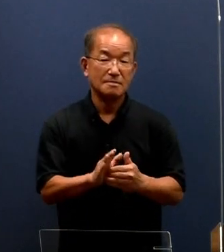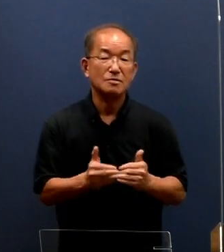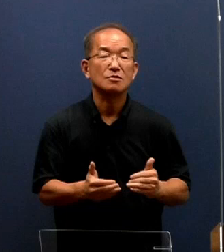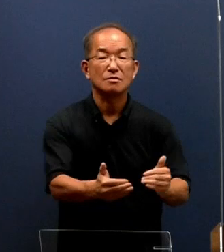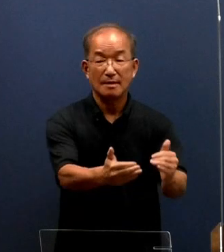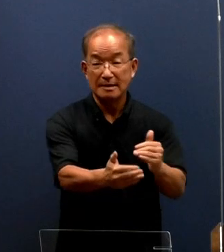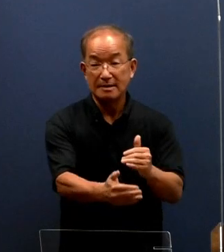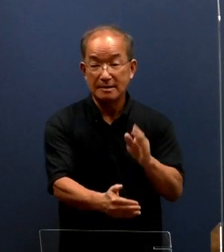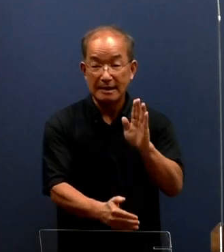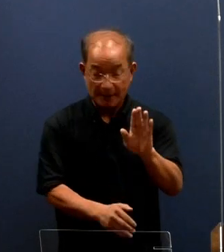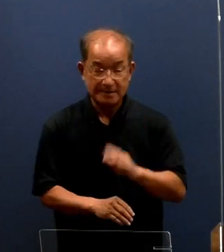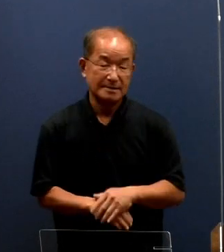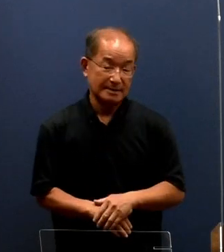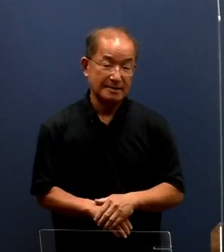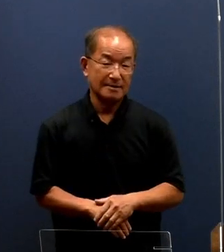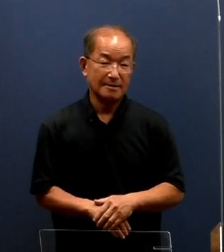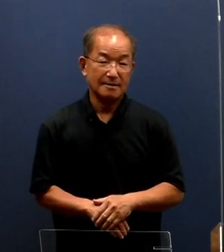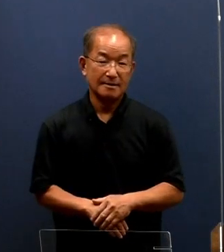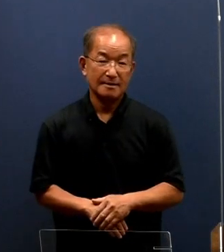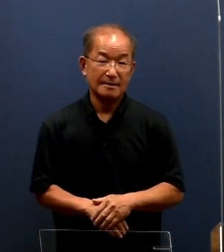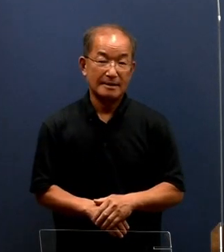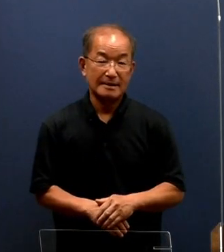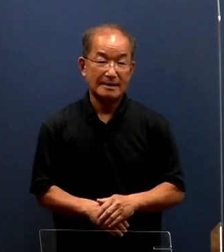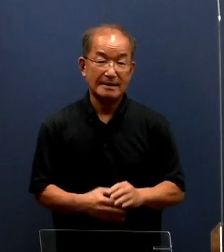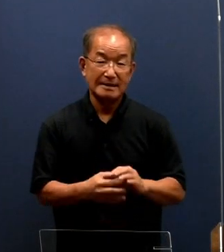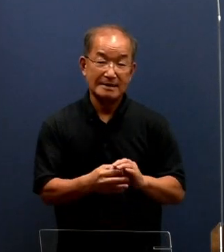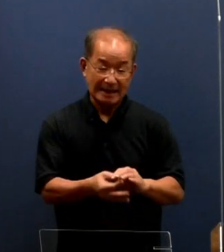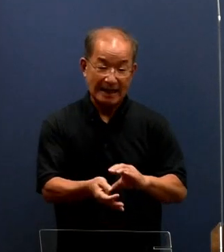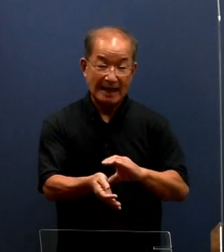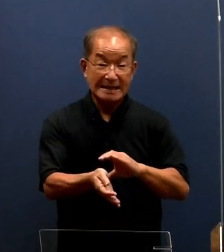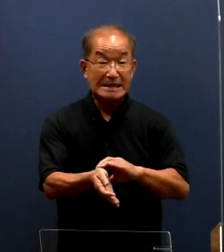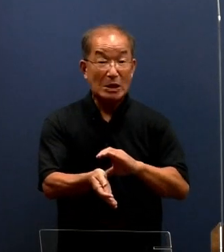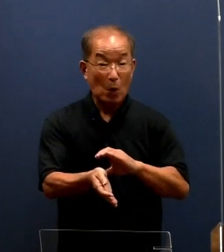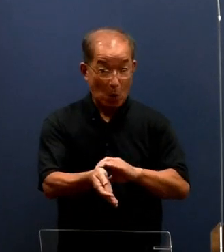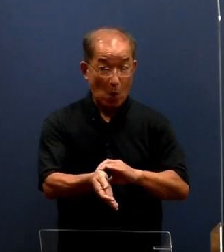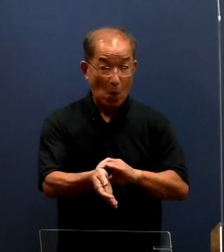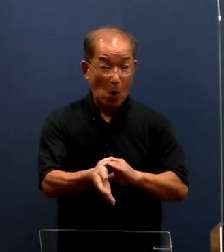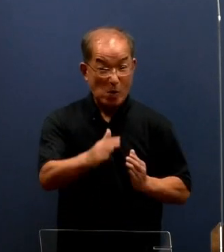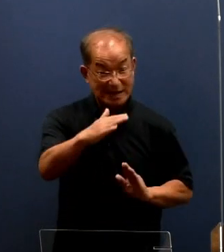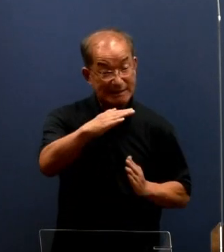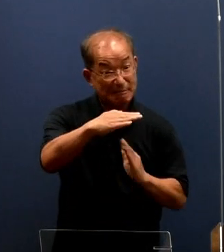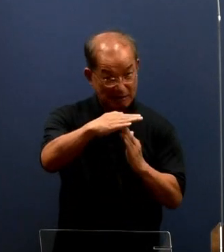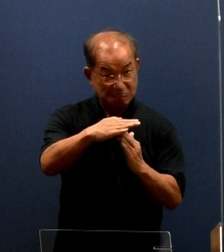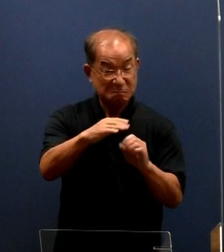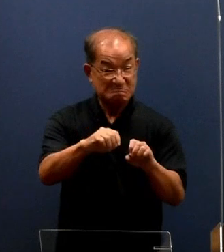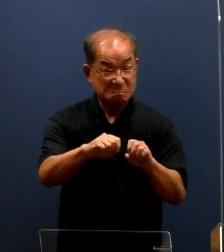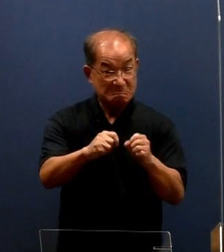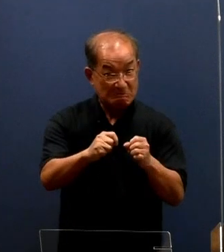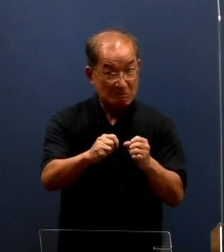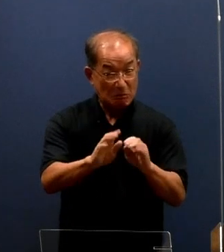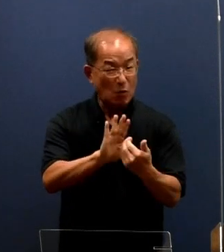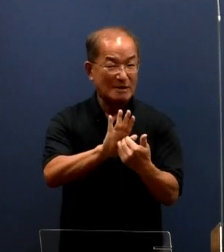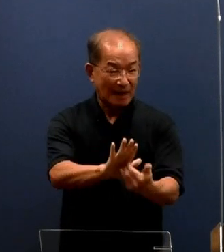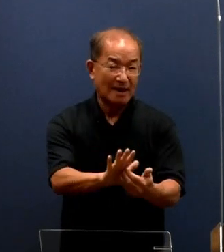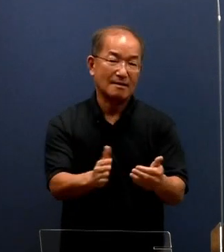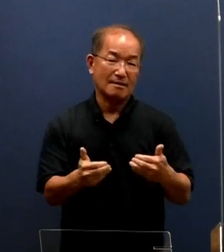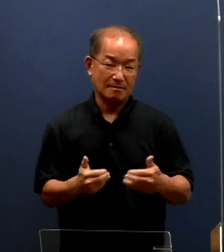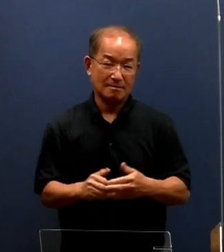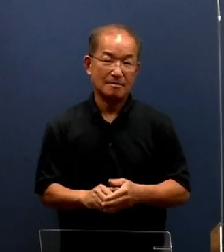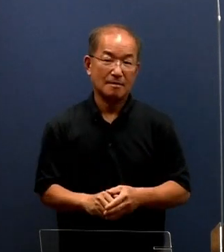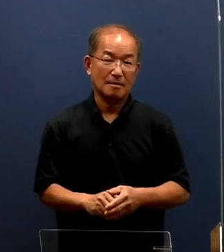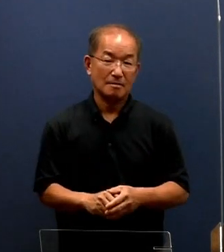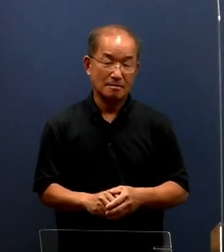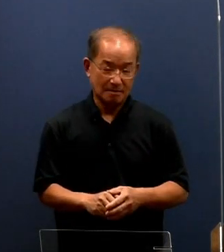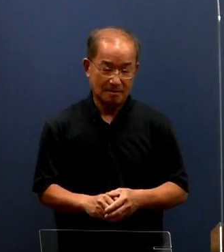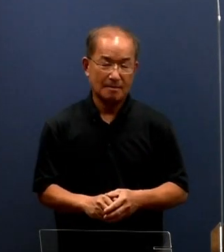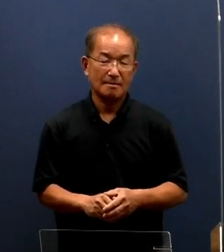ているというところです。だから医療逼迫とかという状況というのは避けなきゃいけない。医療逼迫なんかしたら、もうつまりは見落と